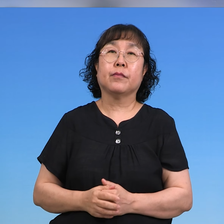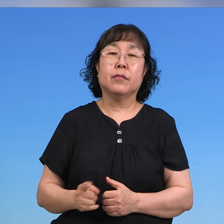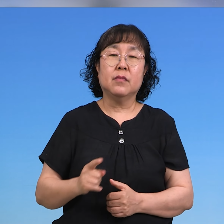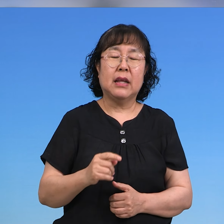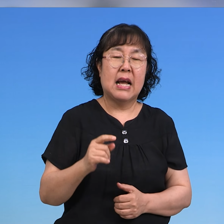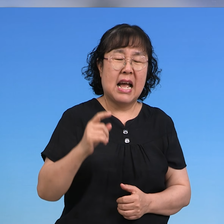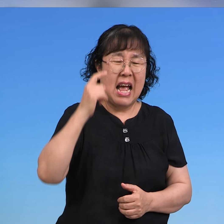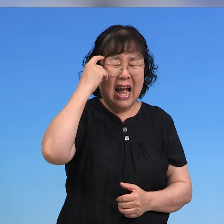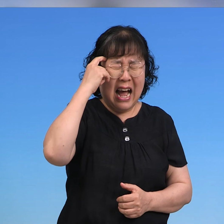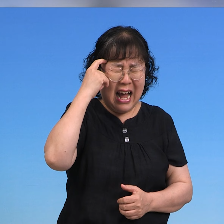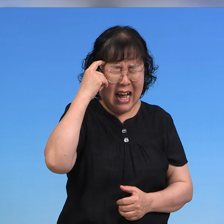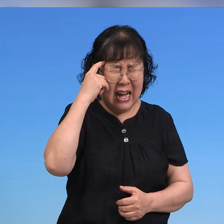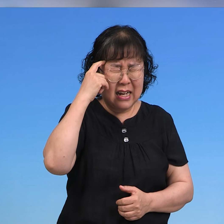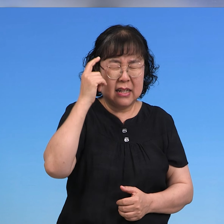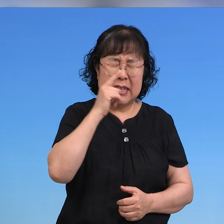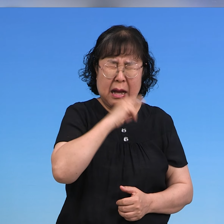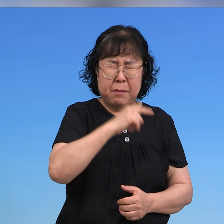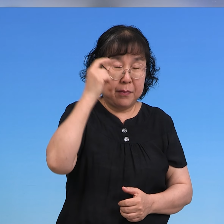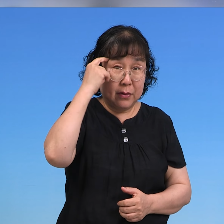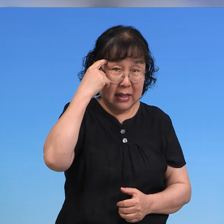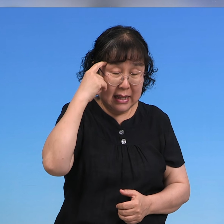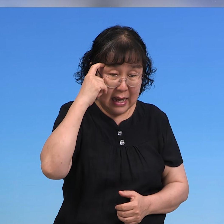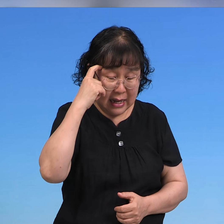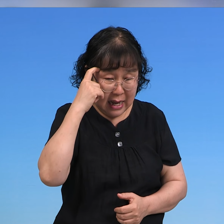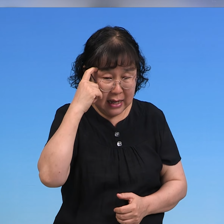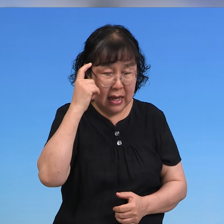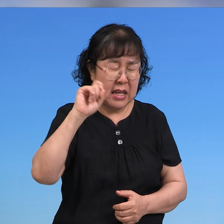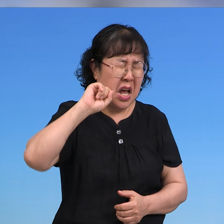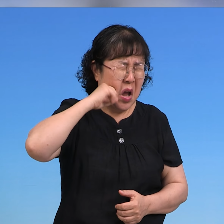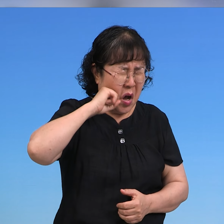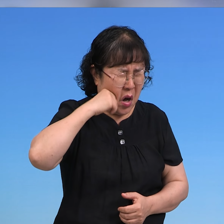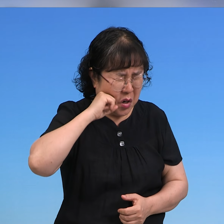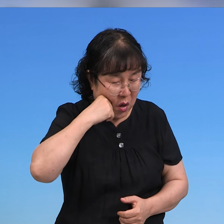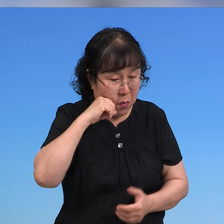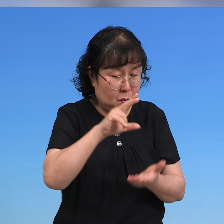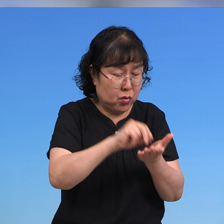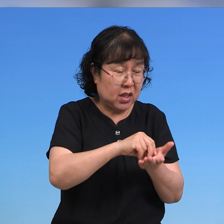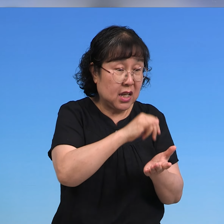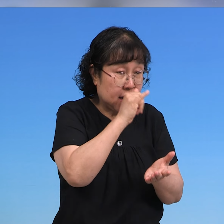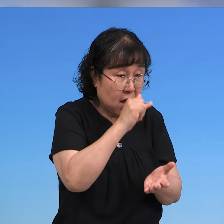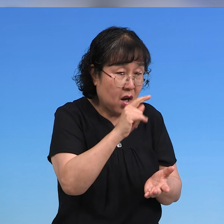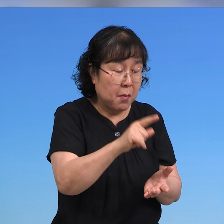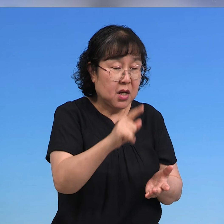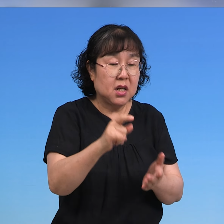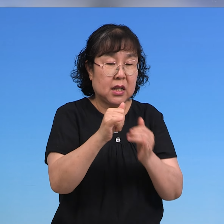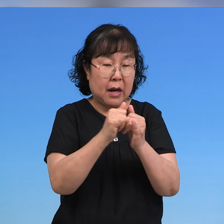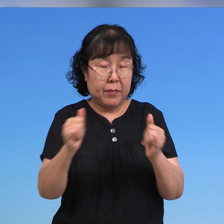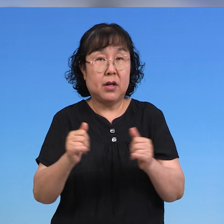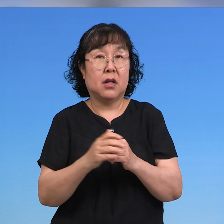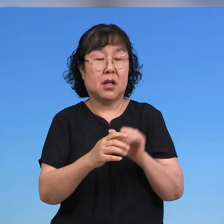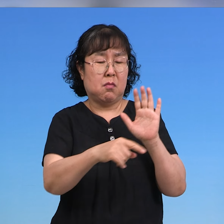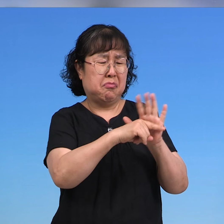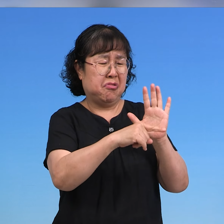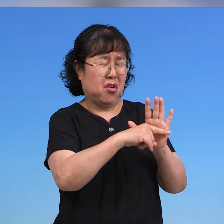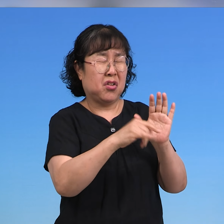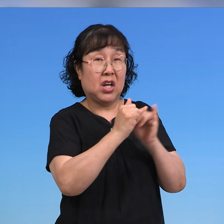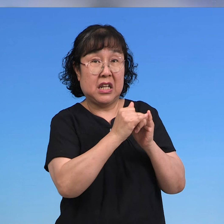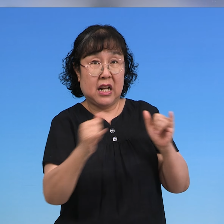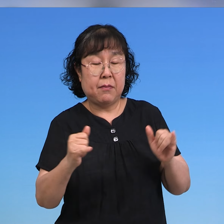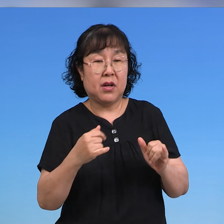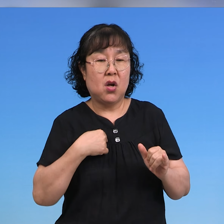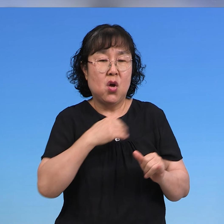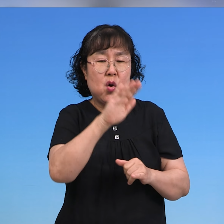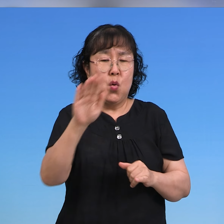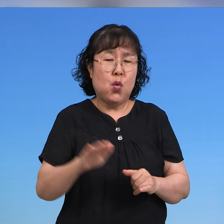어려움이 있습니다. 그러면 이제 막 우리 교회 이게 이제 3년 안에 문 닫을 거야, 교회가 이래갖고 이게 잘 되는 건 나 본 적이